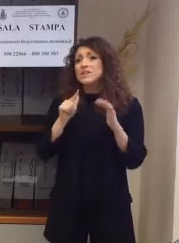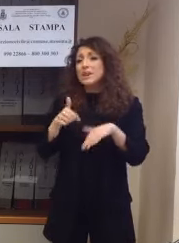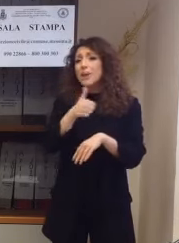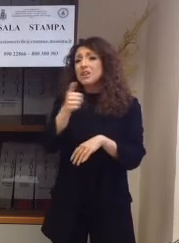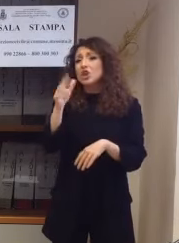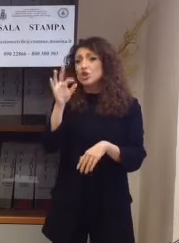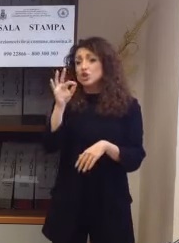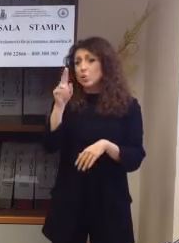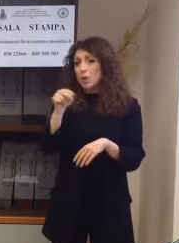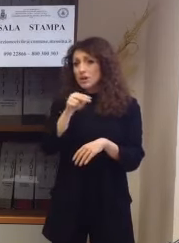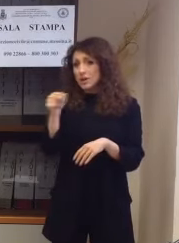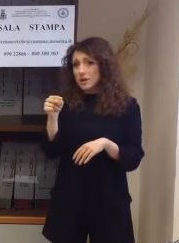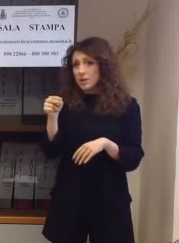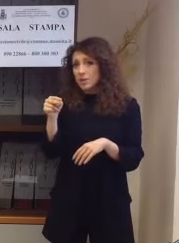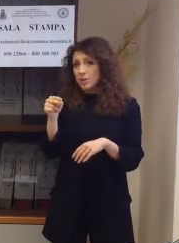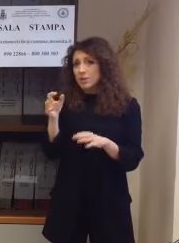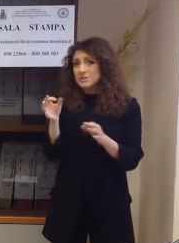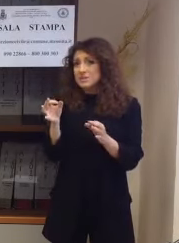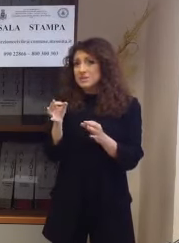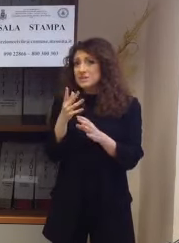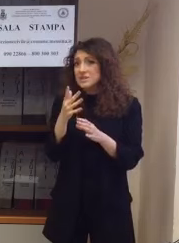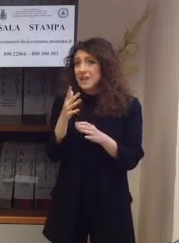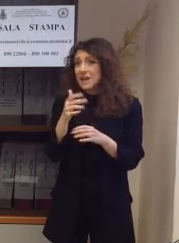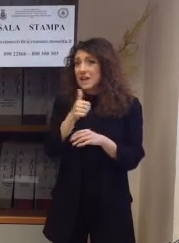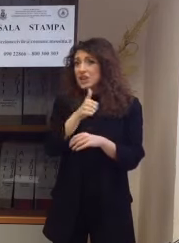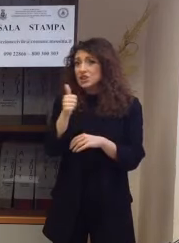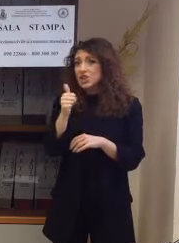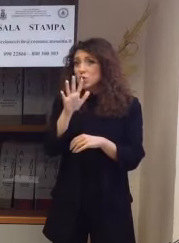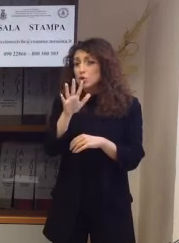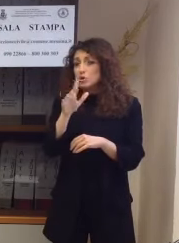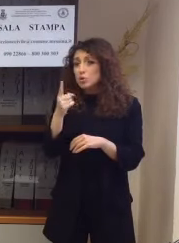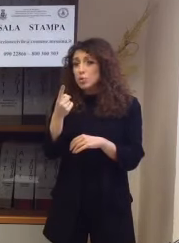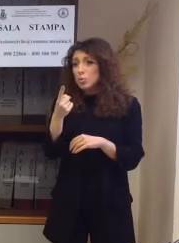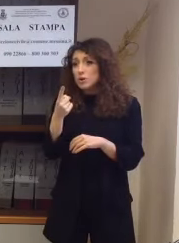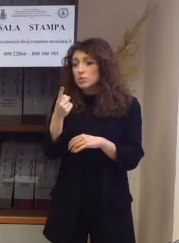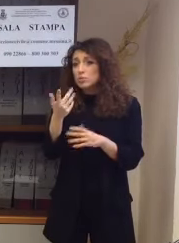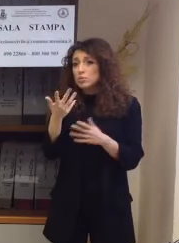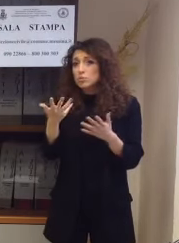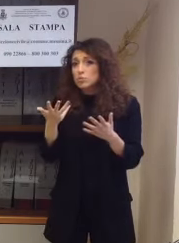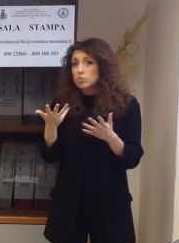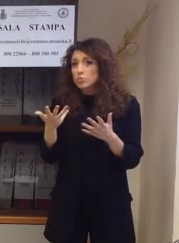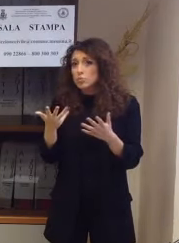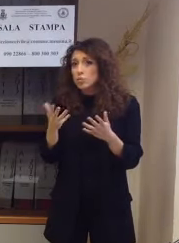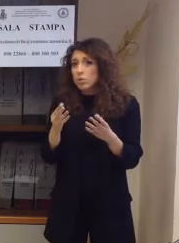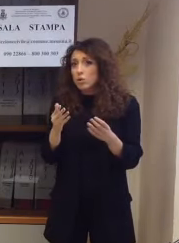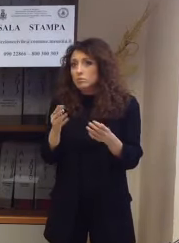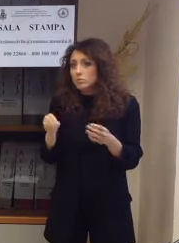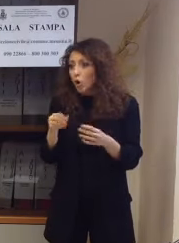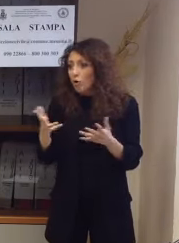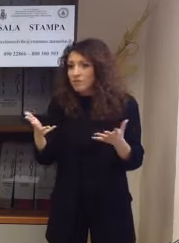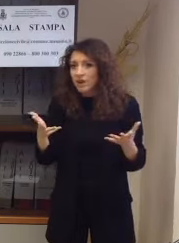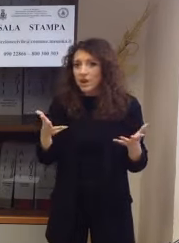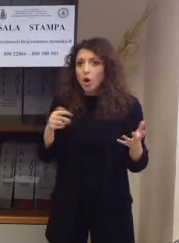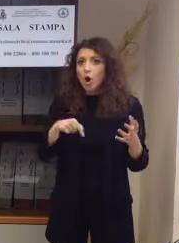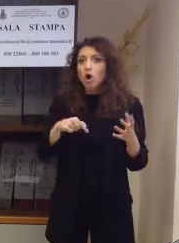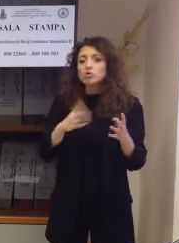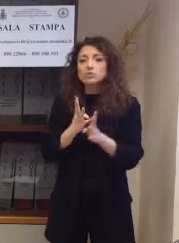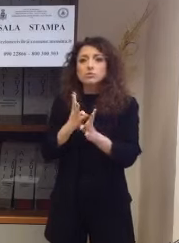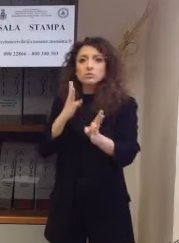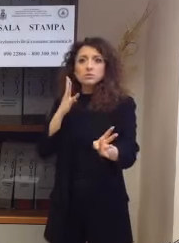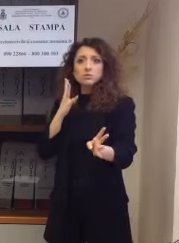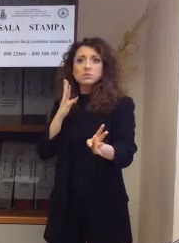se uno spende 1 euro di più, dove li prende? Oggi c'erano persone là, come me giustamente, che